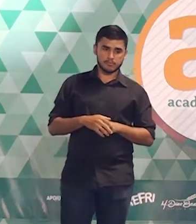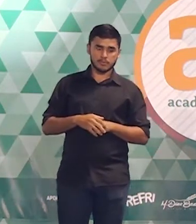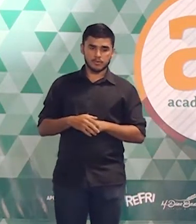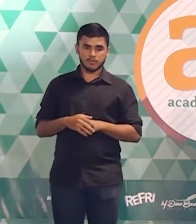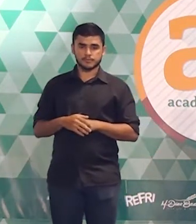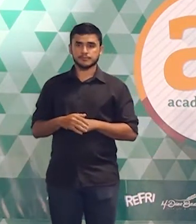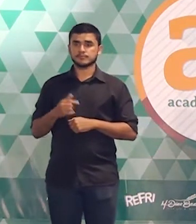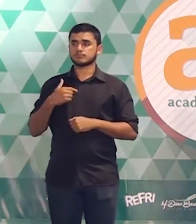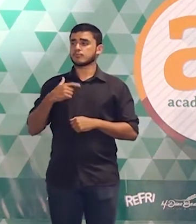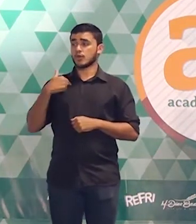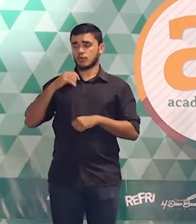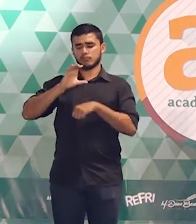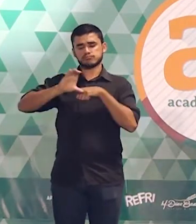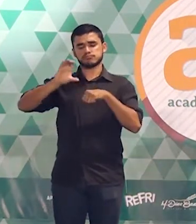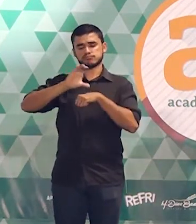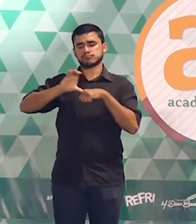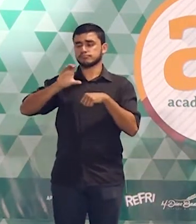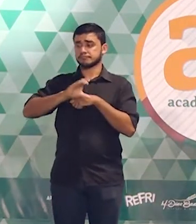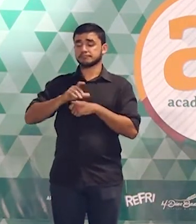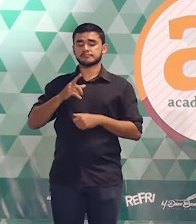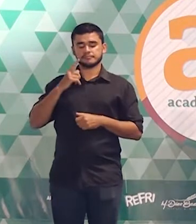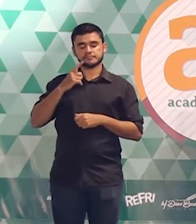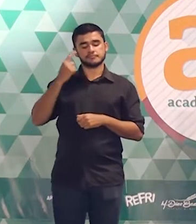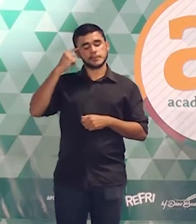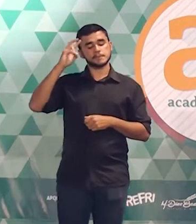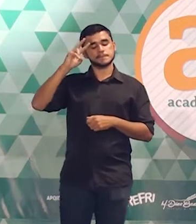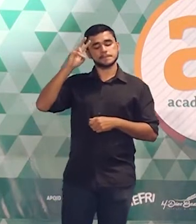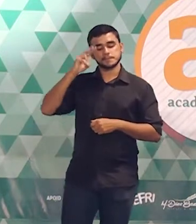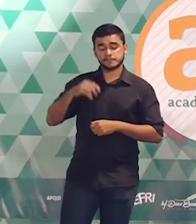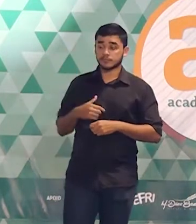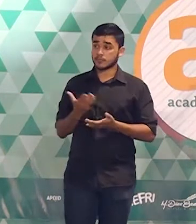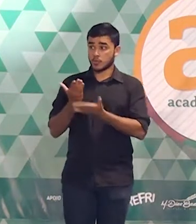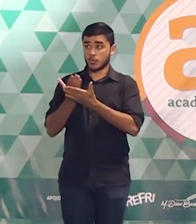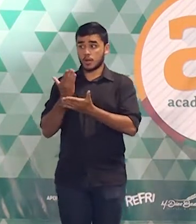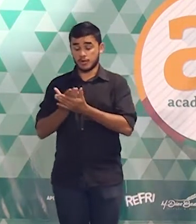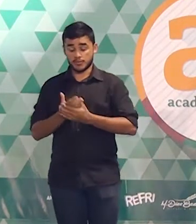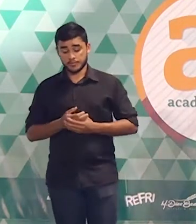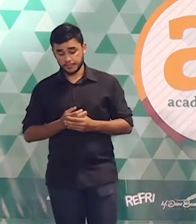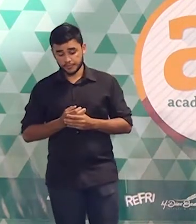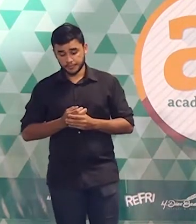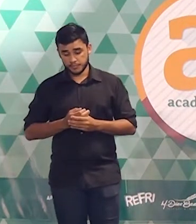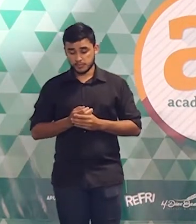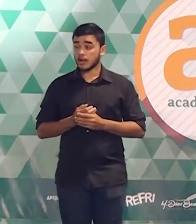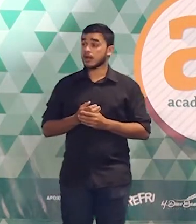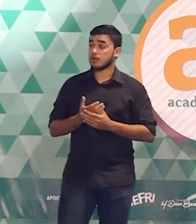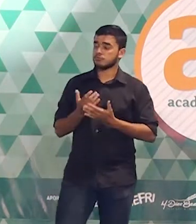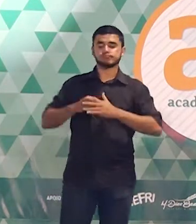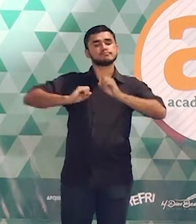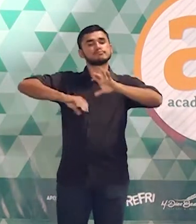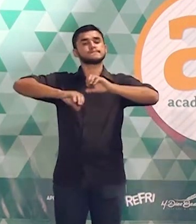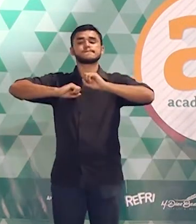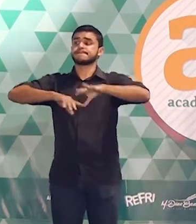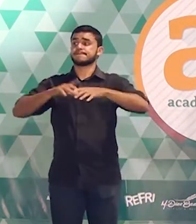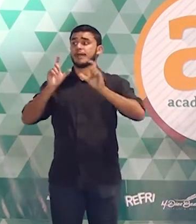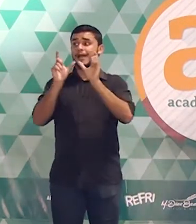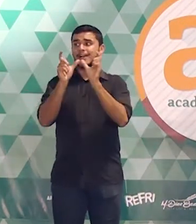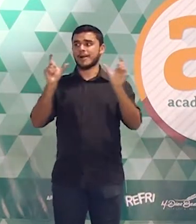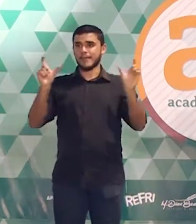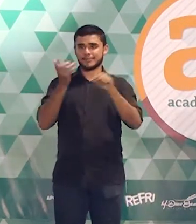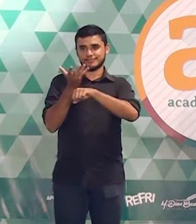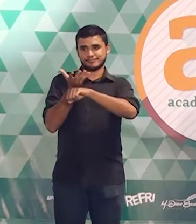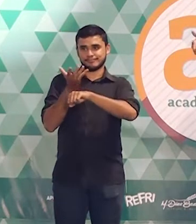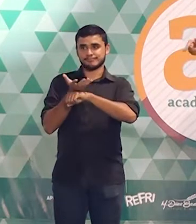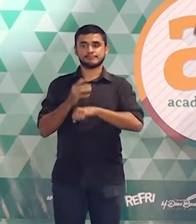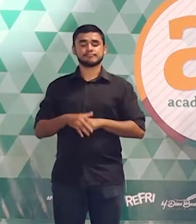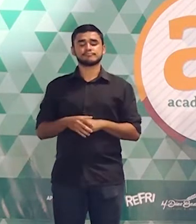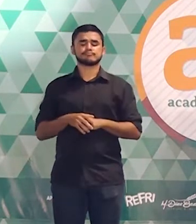Uma vez eu estava no cursinho, lembrei agora essa história. Eu estava dando aula no cursinho de gramática. E